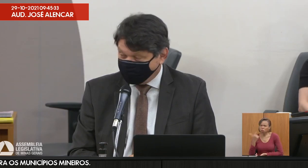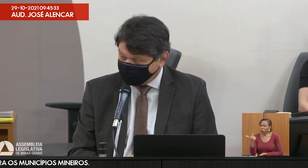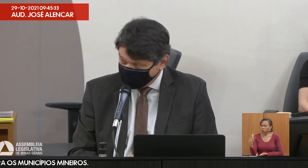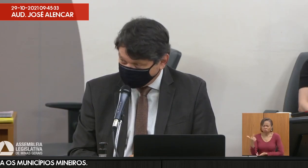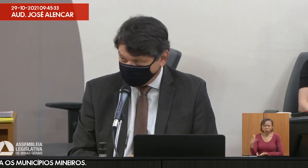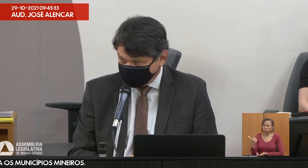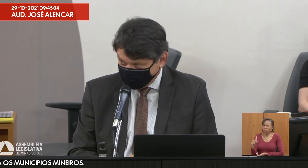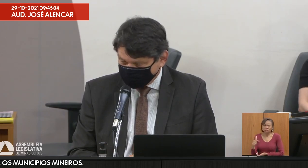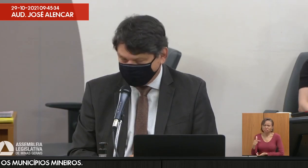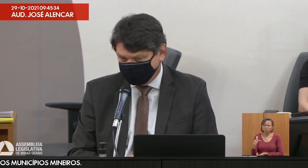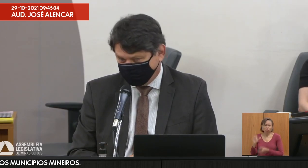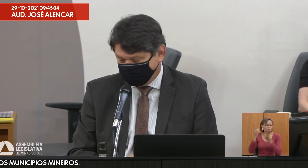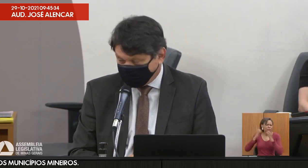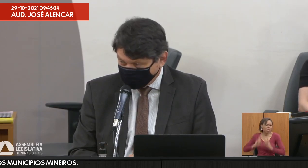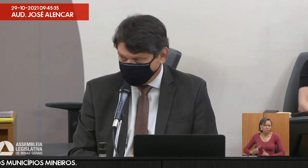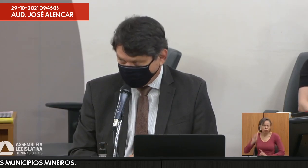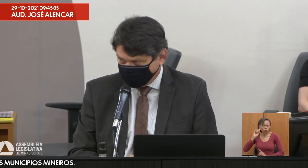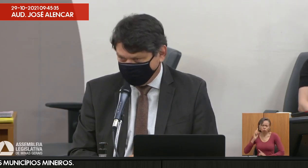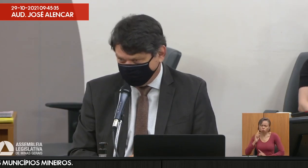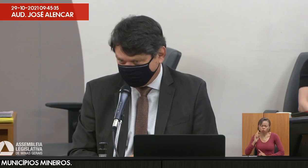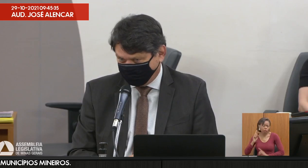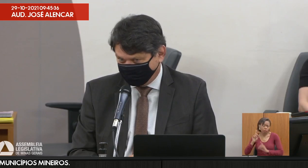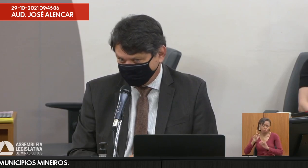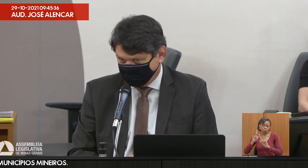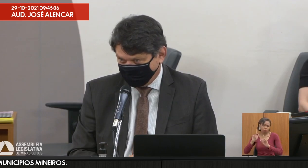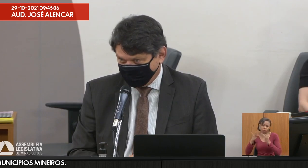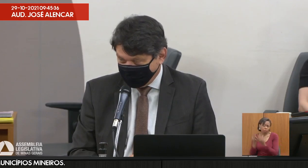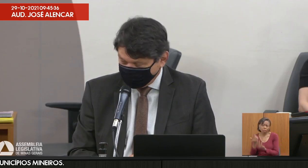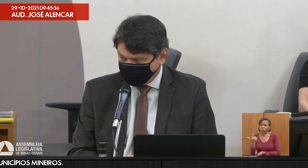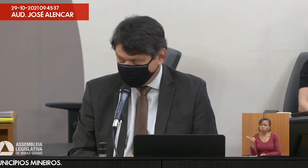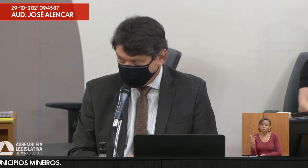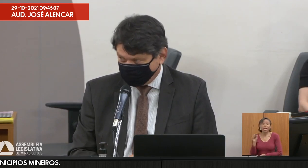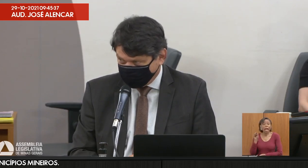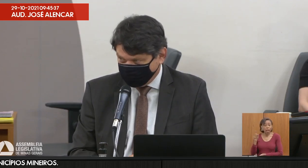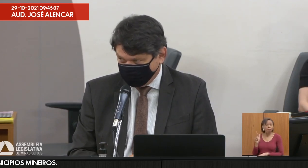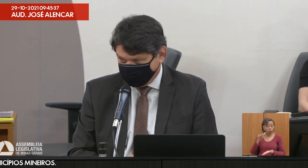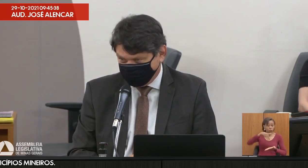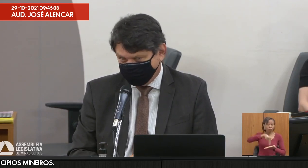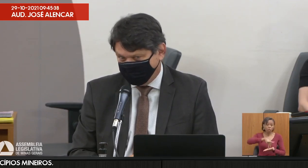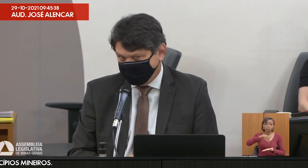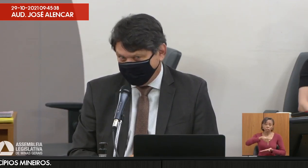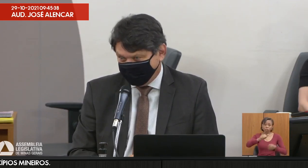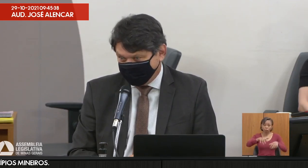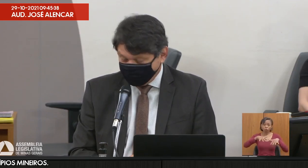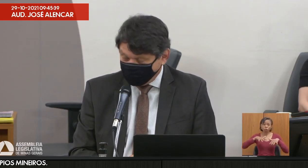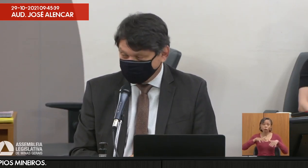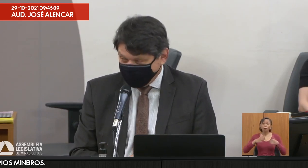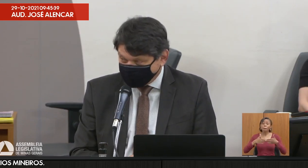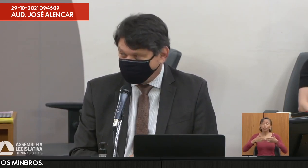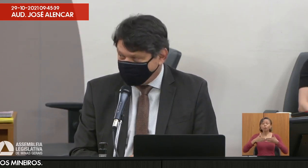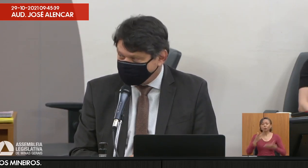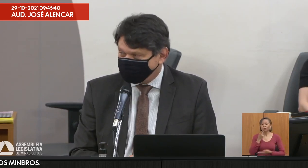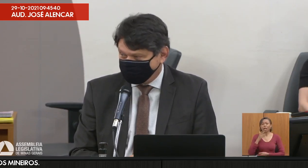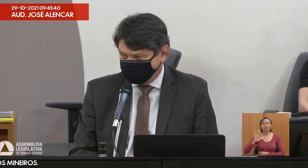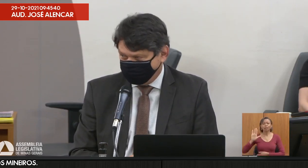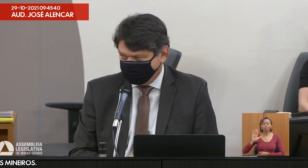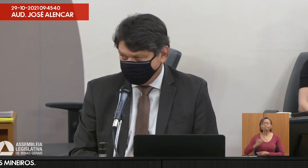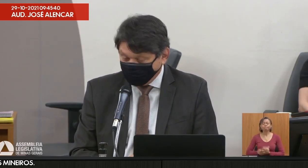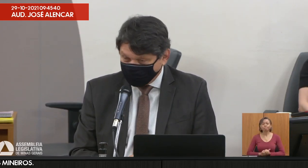veio na audiência e pediu a palavra. E ela explicou o seguinte, que por 3 vezes, no